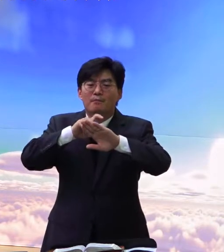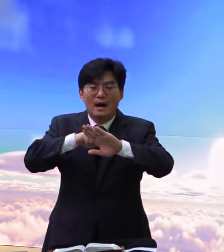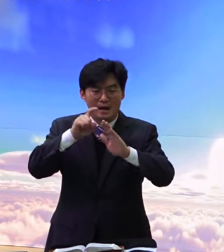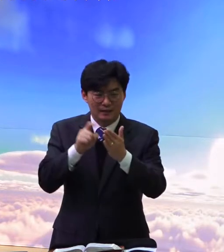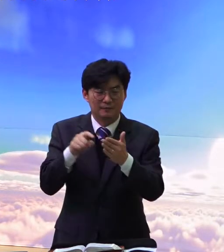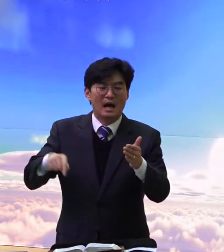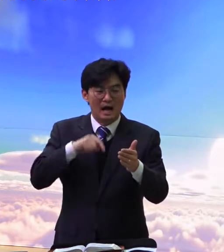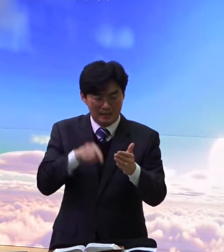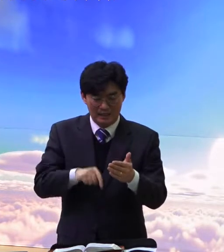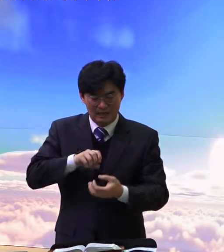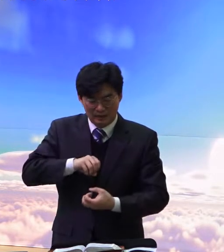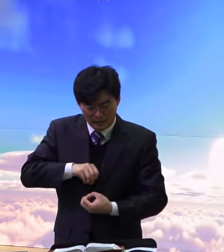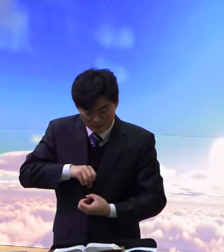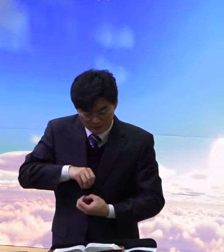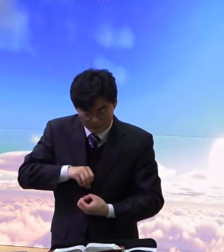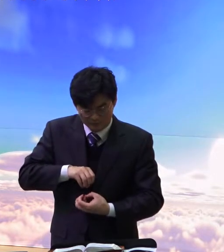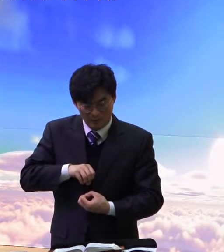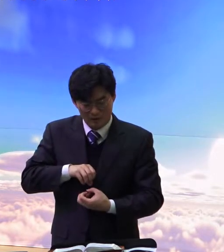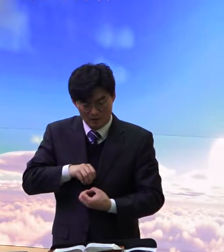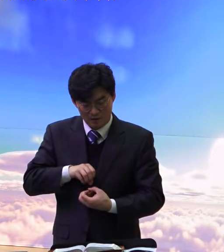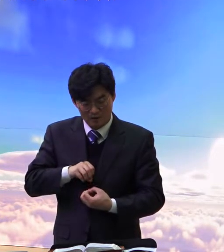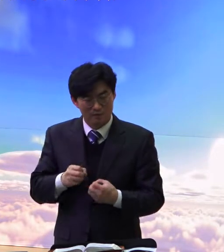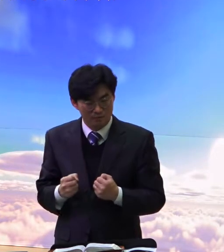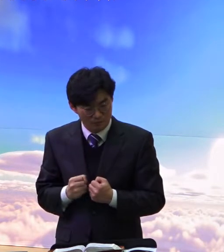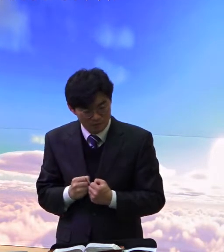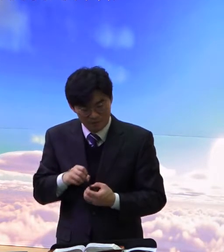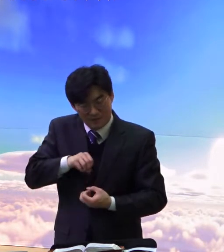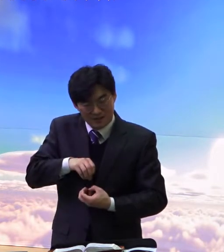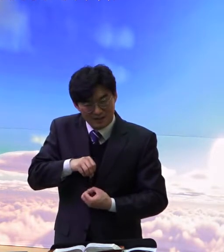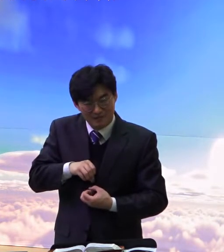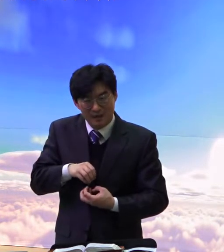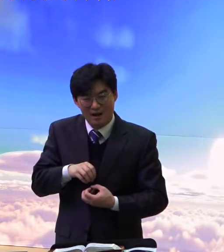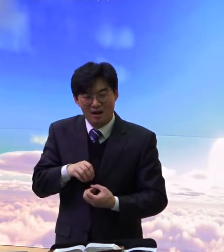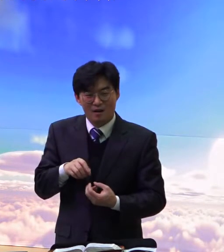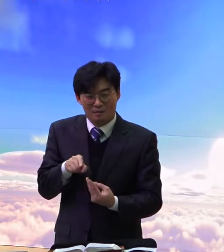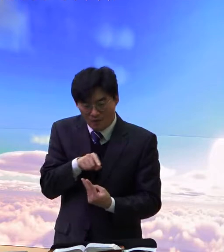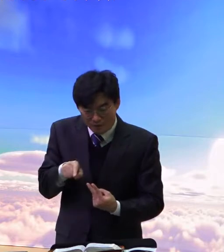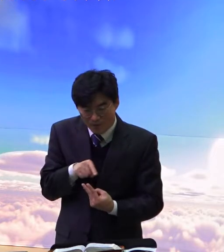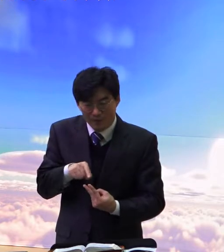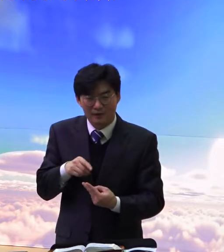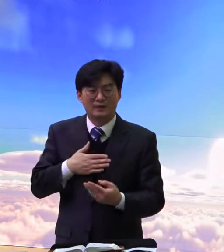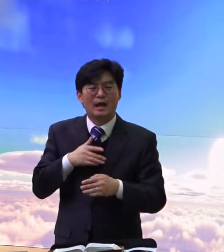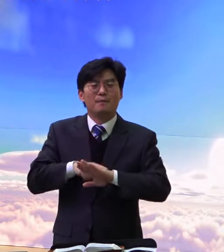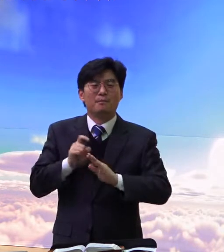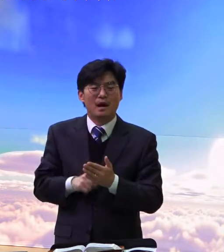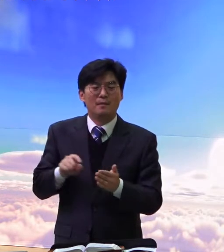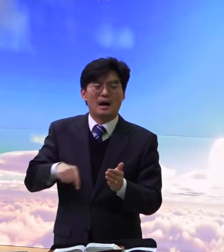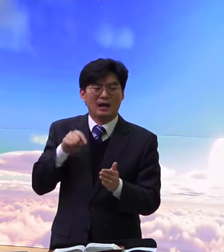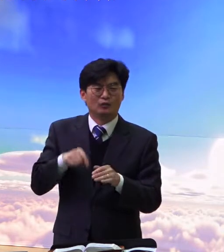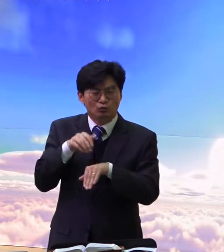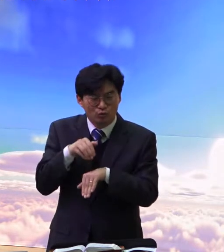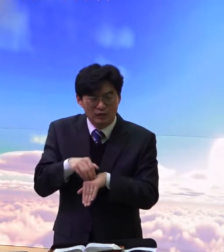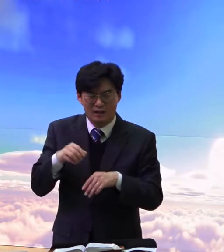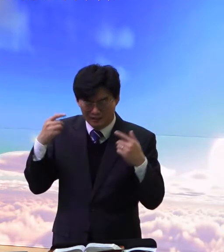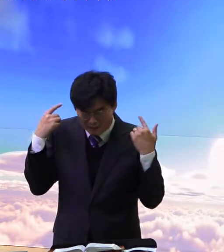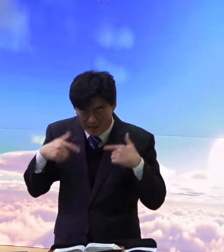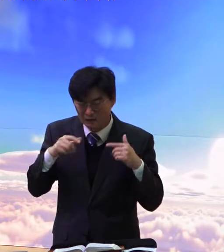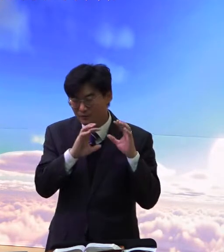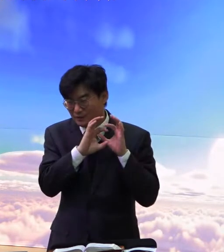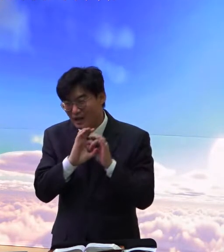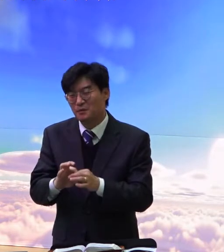마음에는 늘 큰 싸움이 있습니다. 삶 속에서도 고군분투하며 싸웁니다. 영적 전투가 늘 일어나게